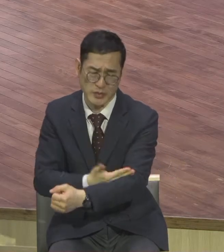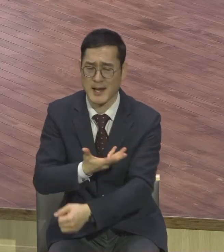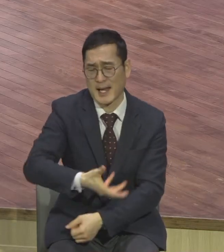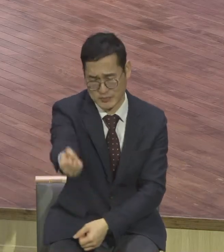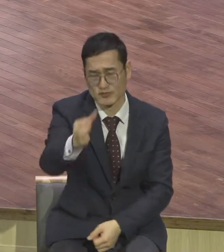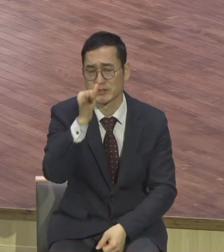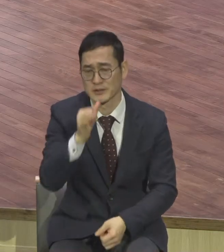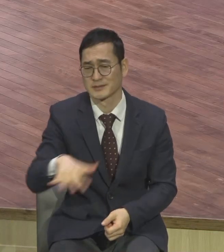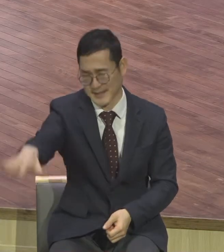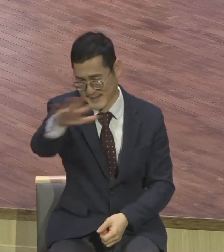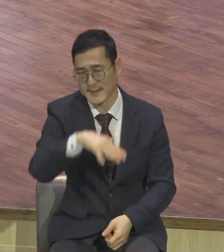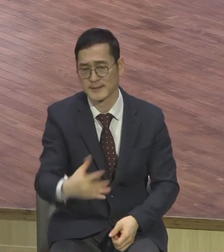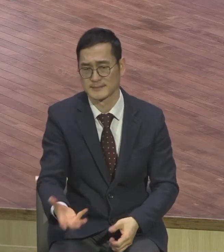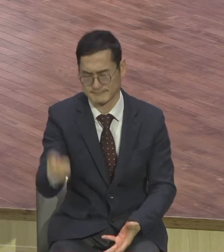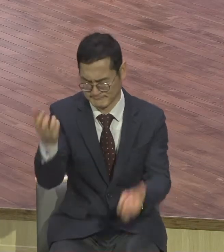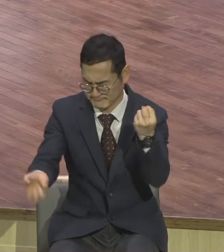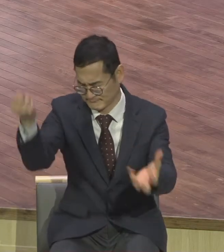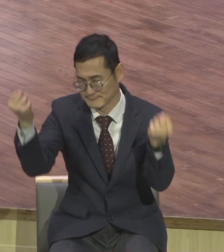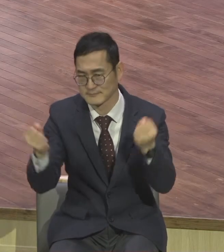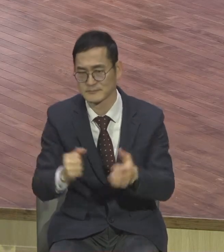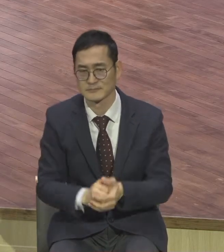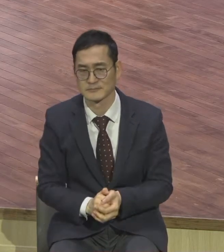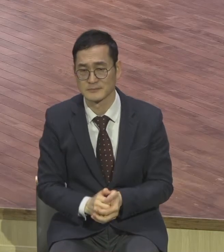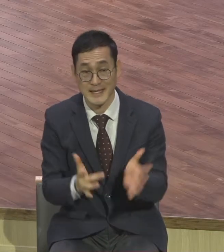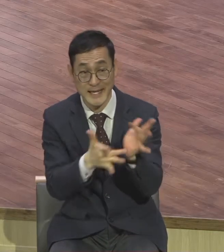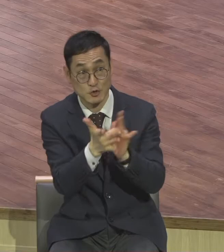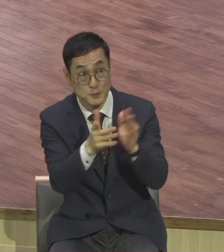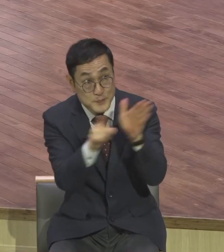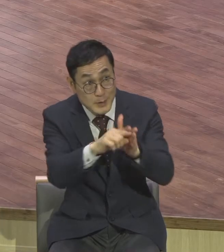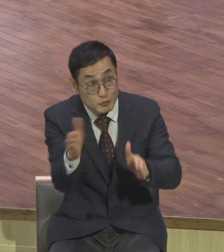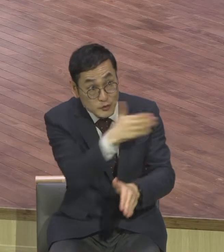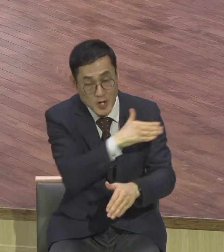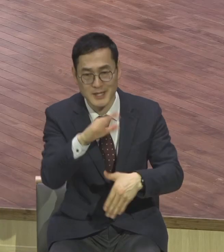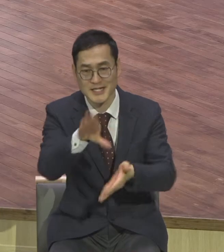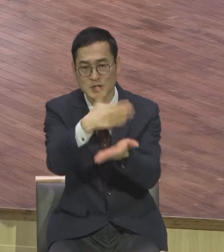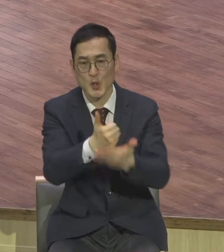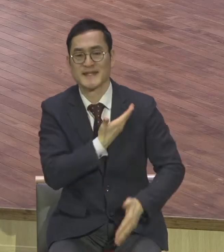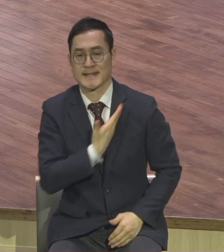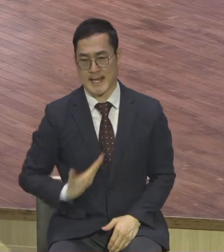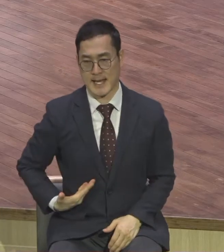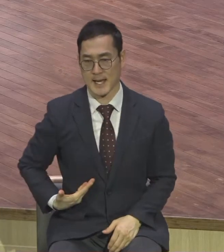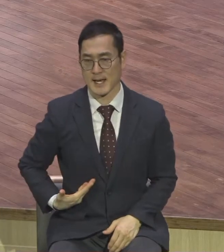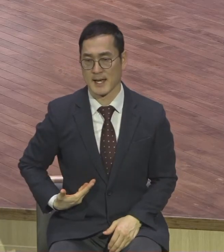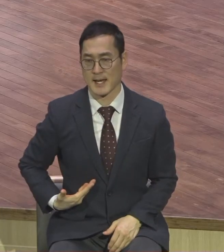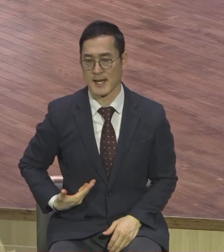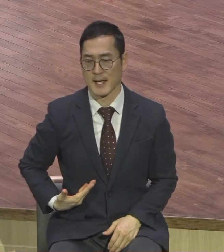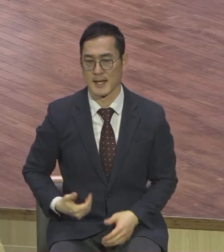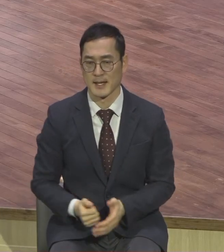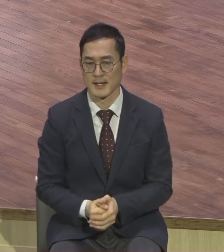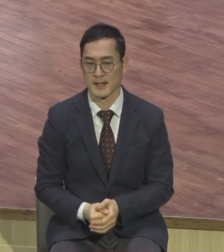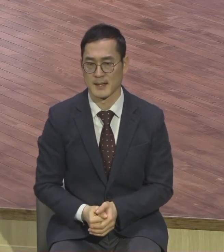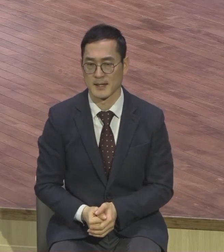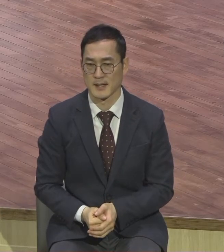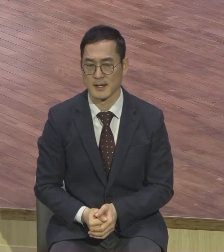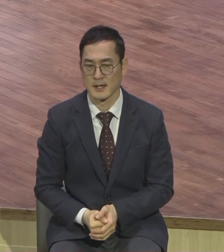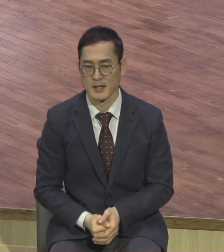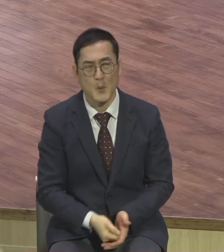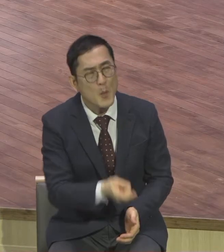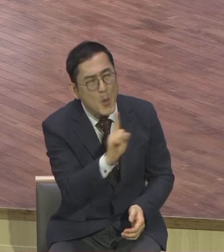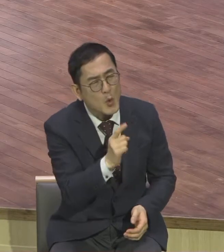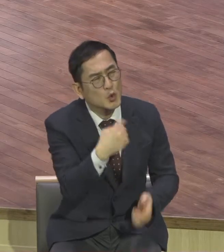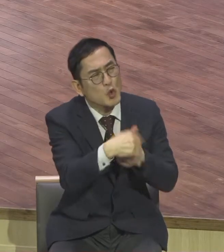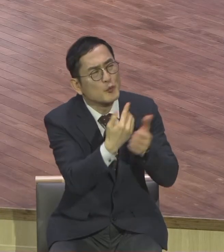있다니까요. 예수 믿는 순간에 그리스도 제자라니까 제자 훈련 받아서가 아니요. 신학교 가사가 아니라니까요.